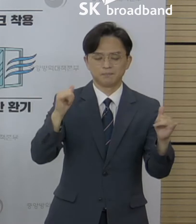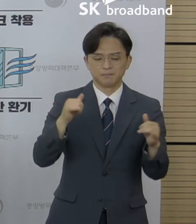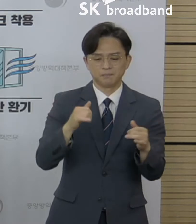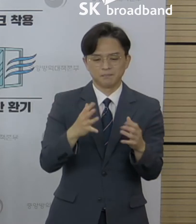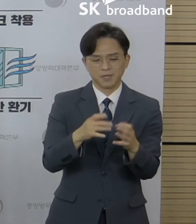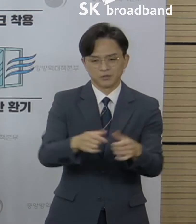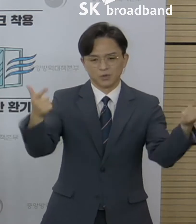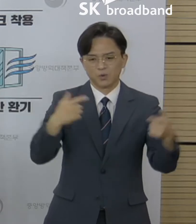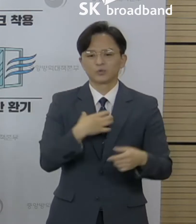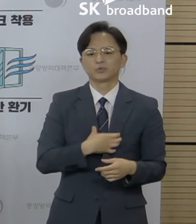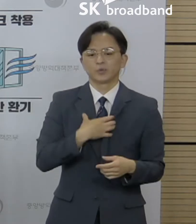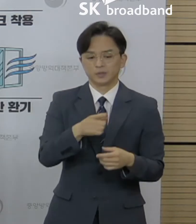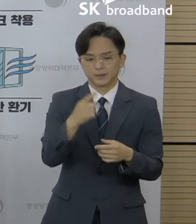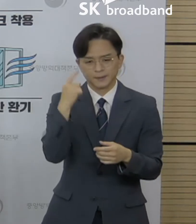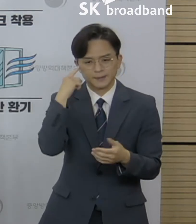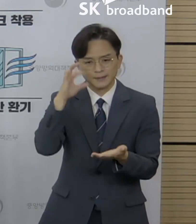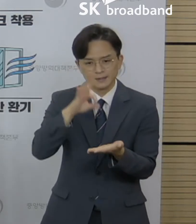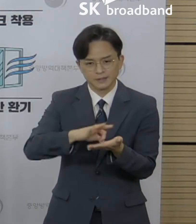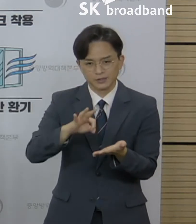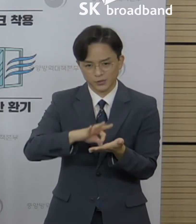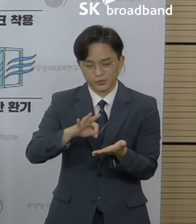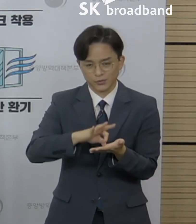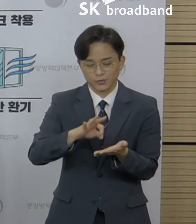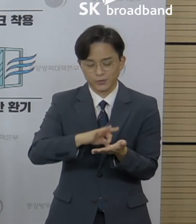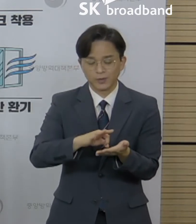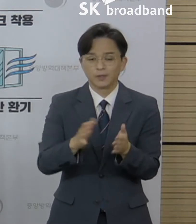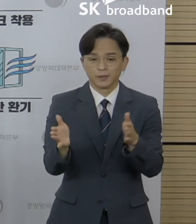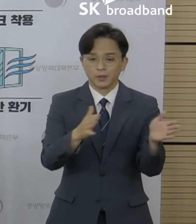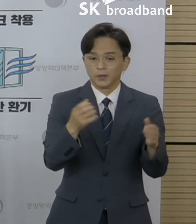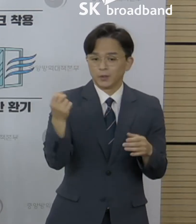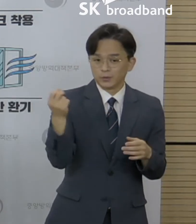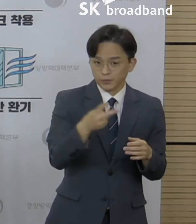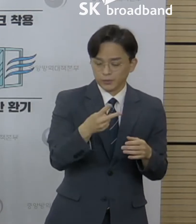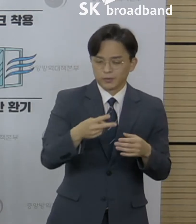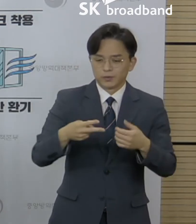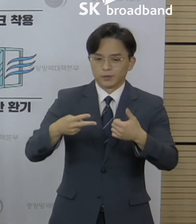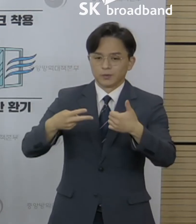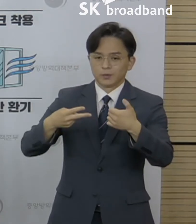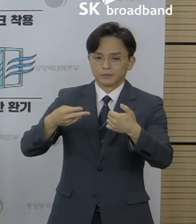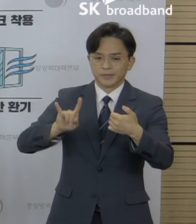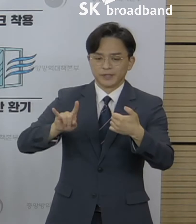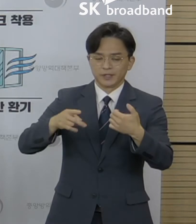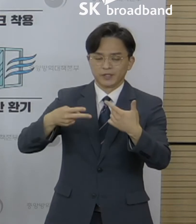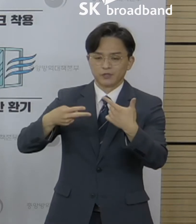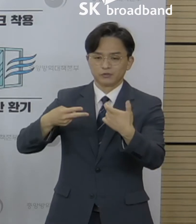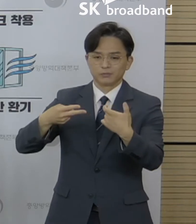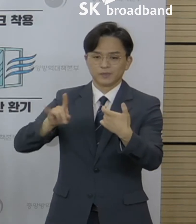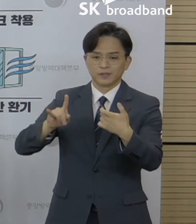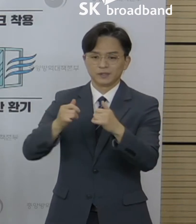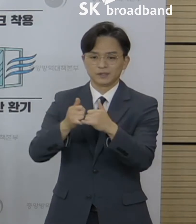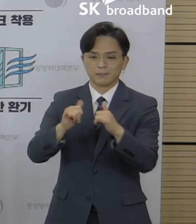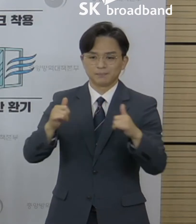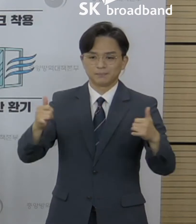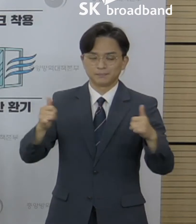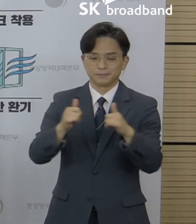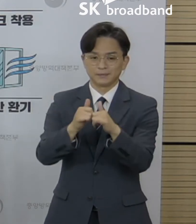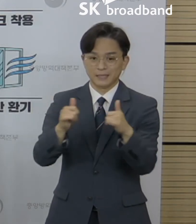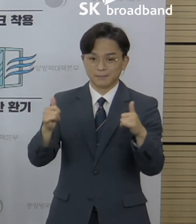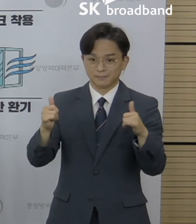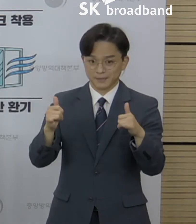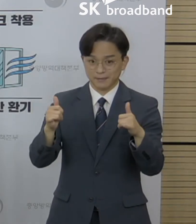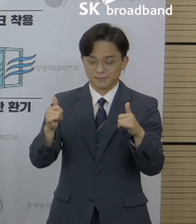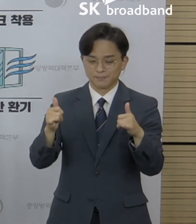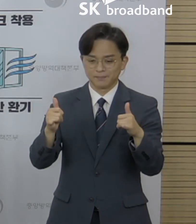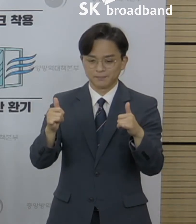아니고 연령대가 높은 어르신들 중에도 백신을 안 맞으신 분들이 있기 때문에 폭발적인 증가는